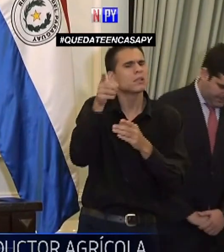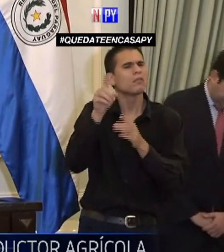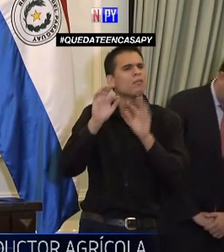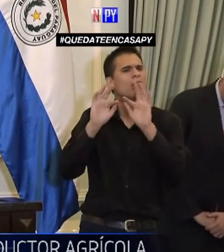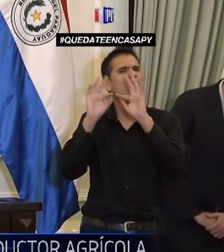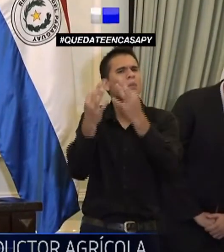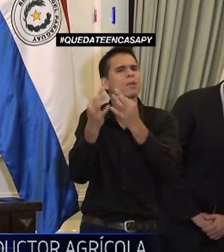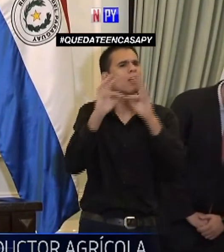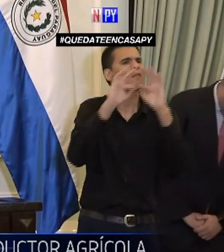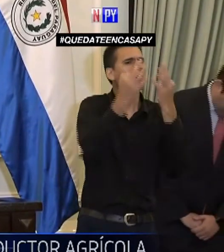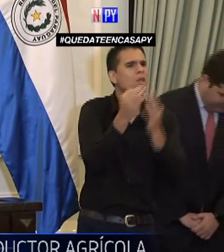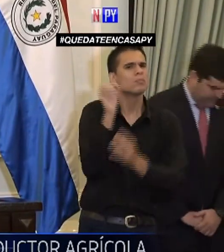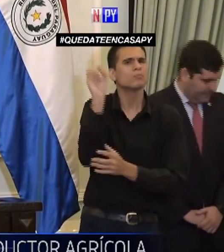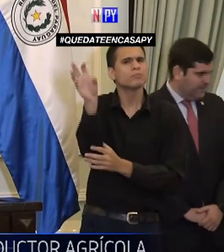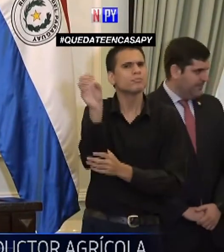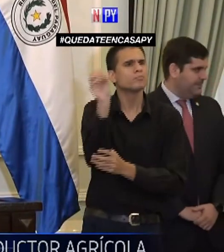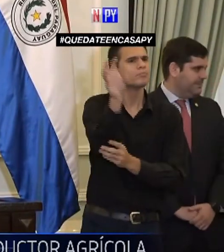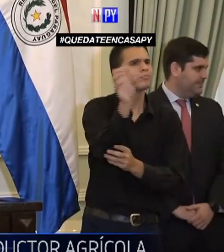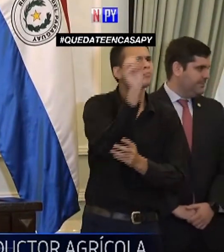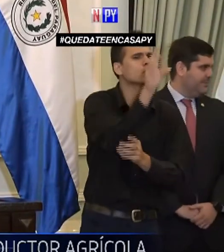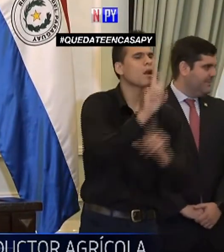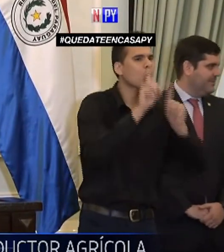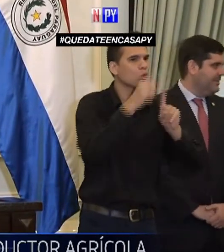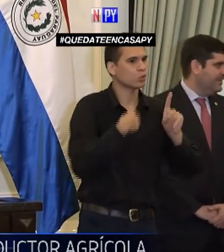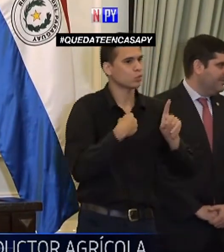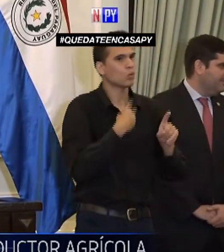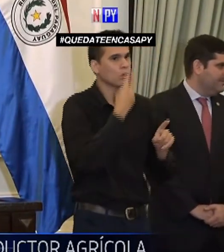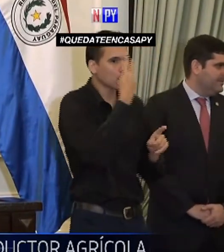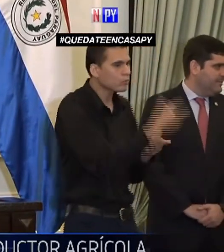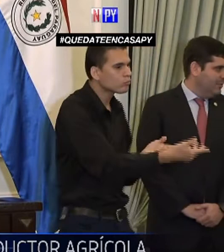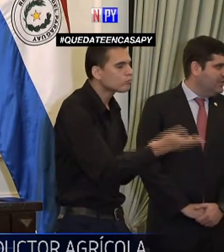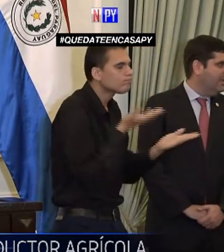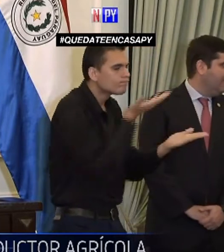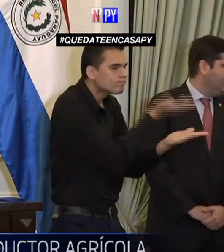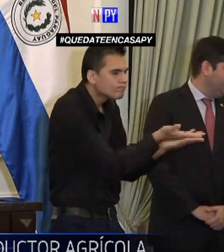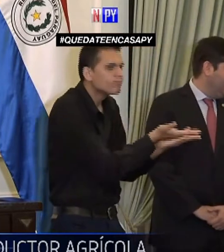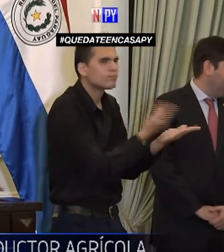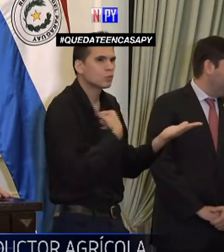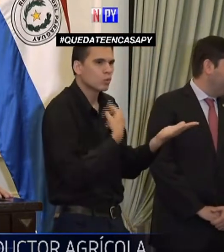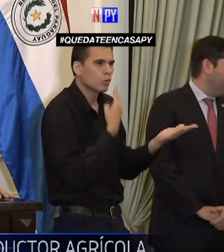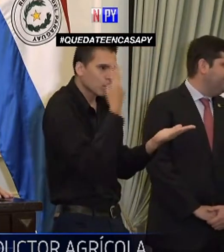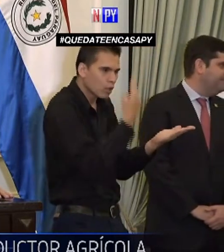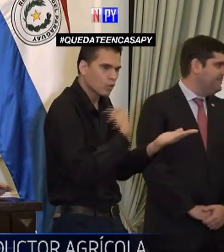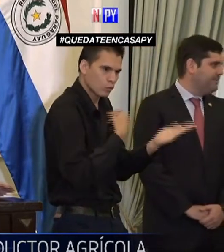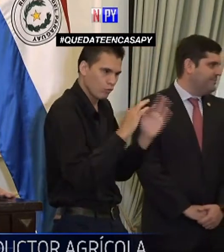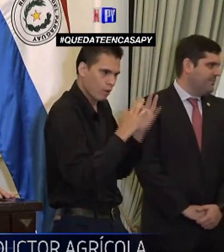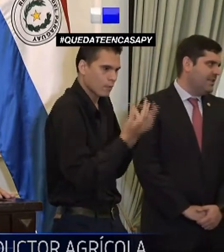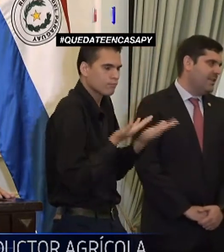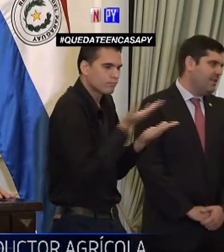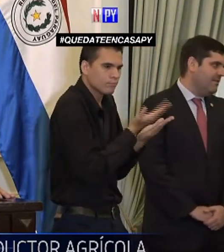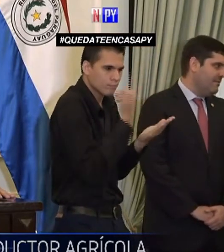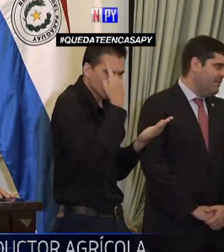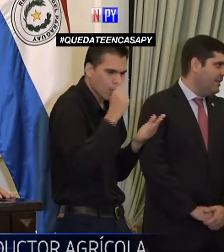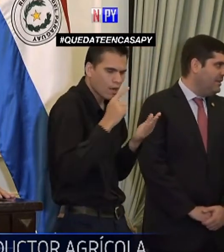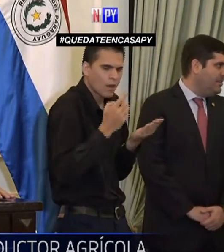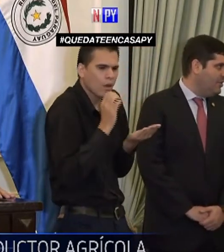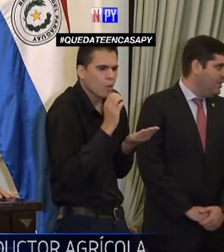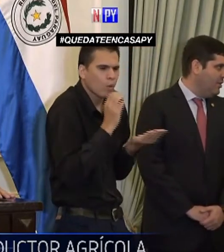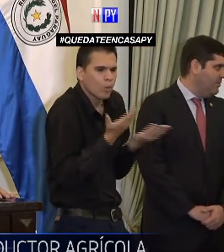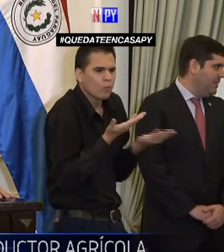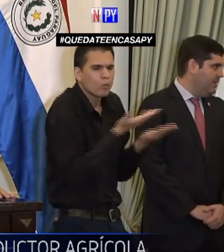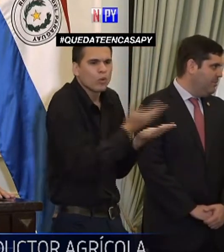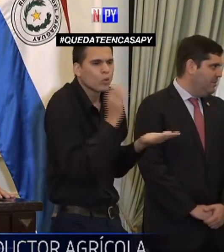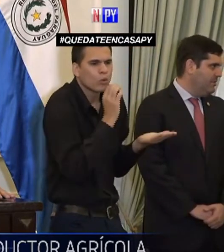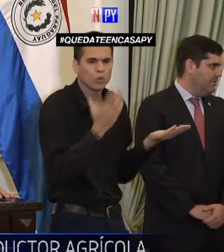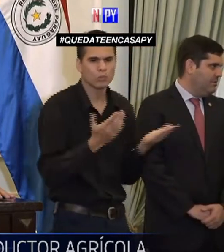caso aquellos que desean acceder a la finca, cómo hacen para inscribirse? Sí, toda la operativa va a